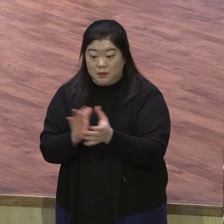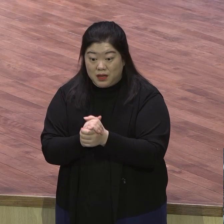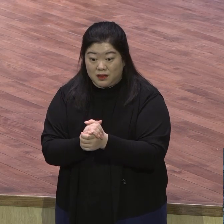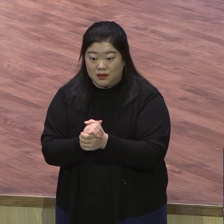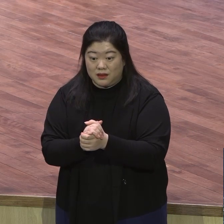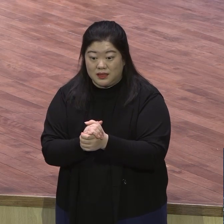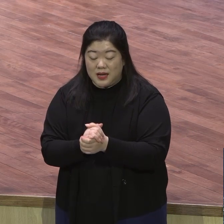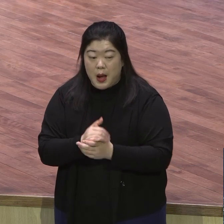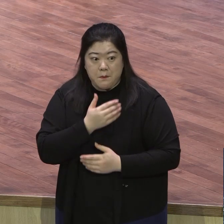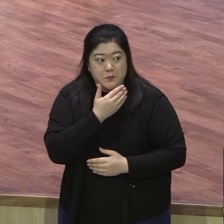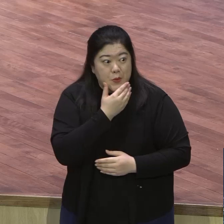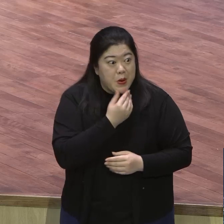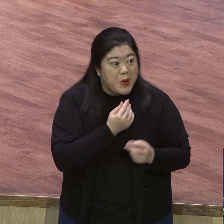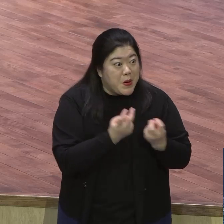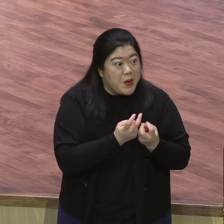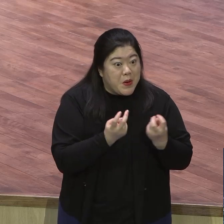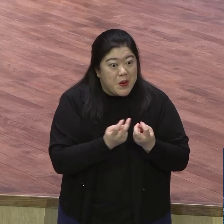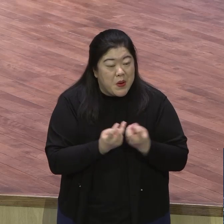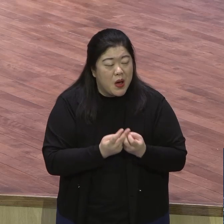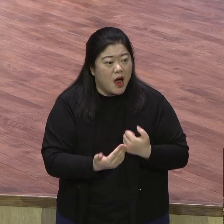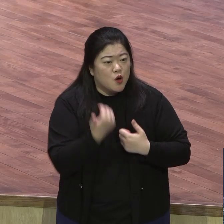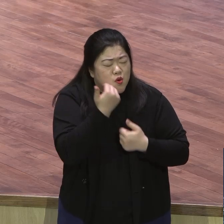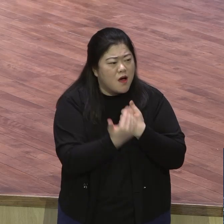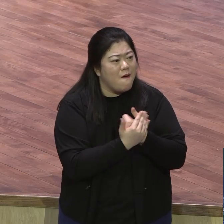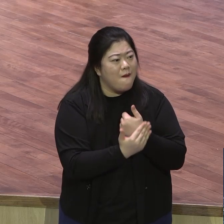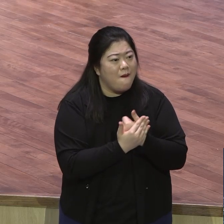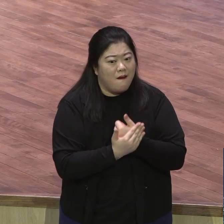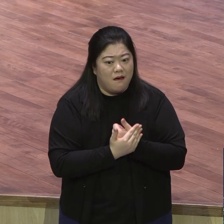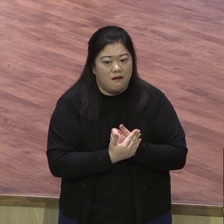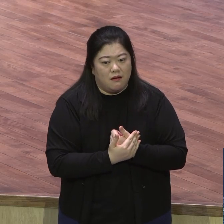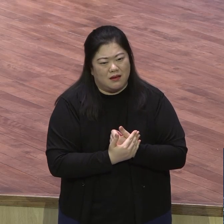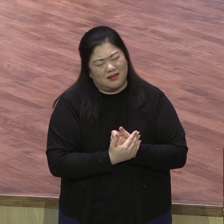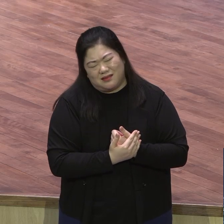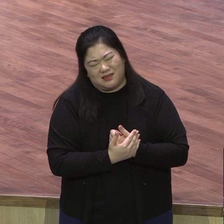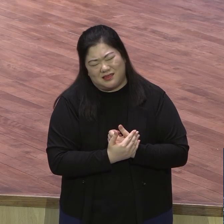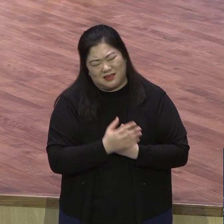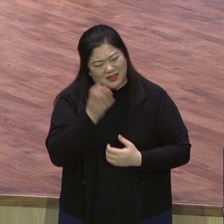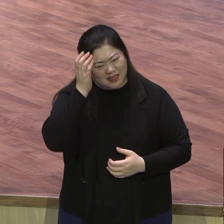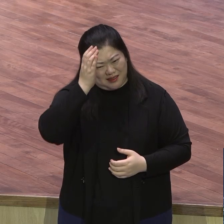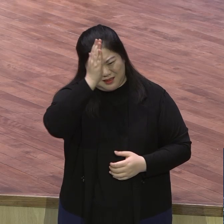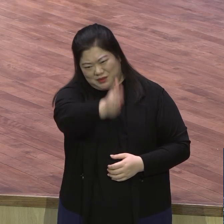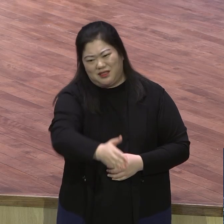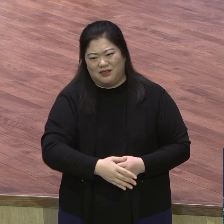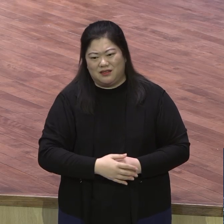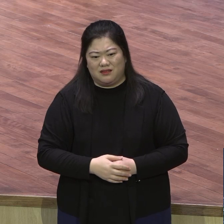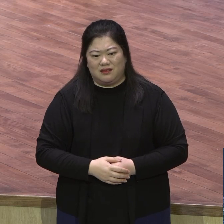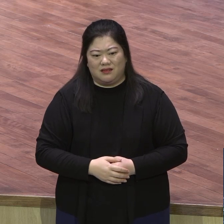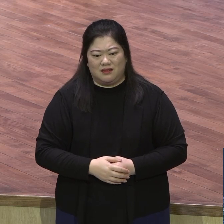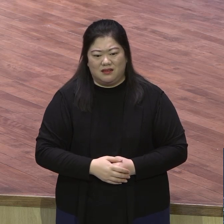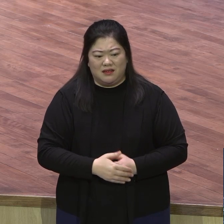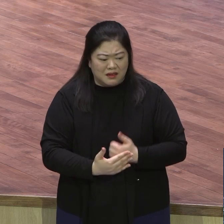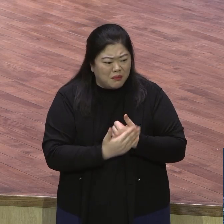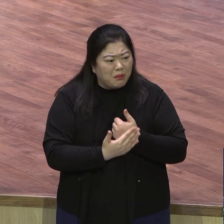차들나지 마세요. 누가 좀 도와주었으면 글쎄 그 끝도 없는 도움이에요.